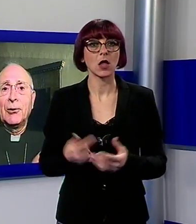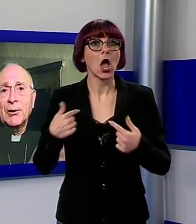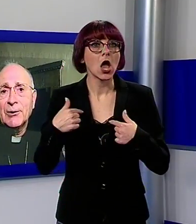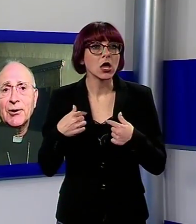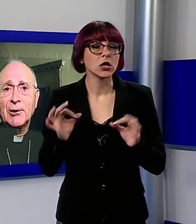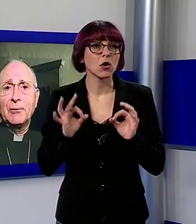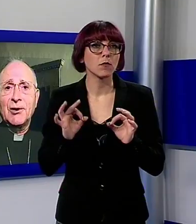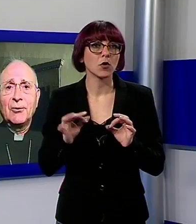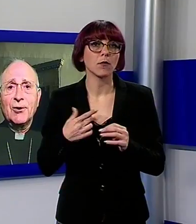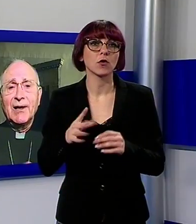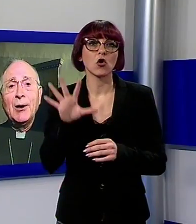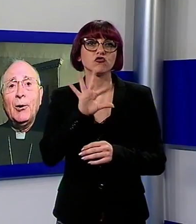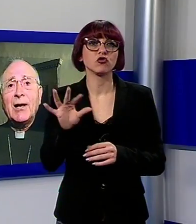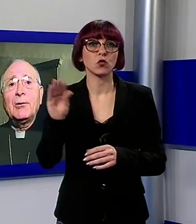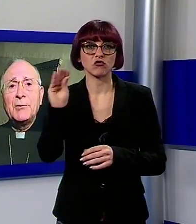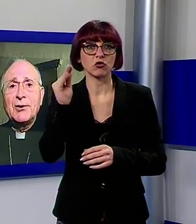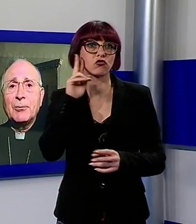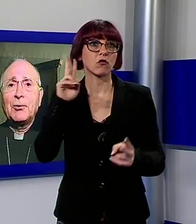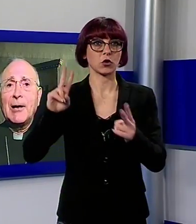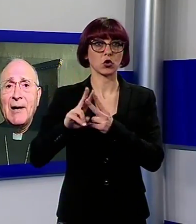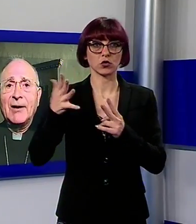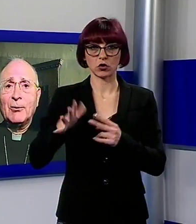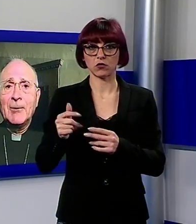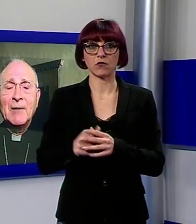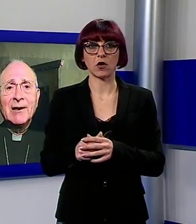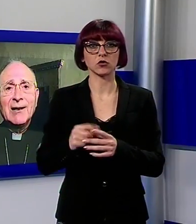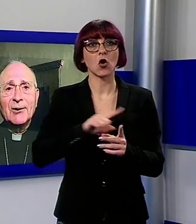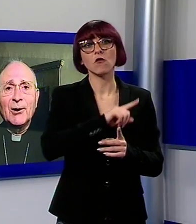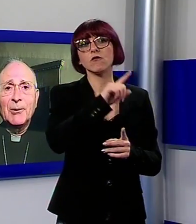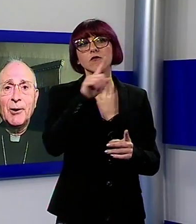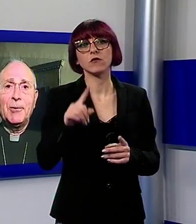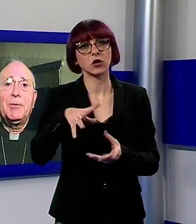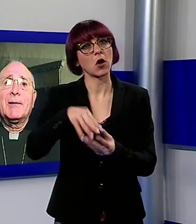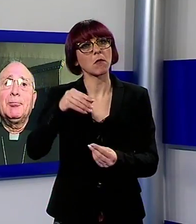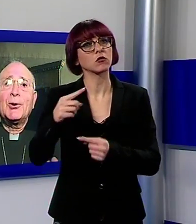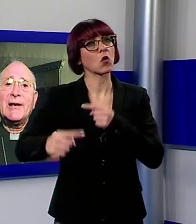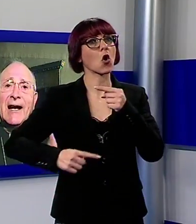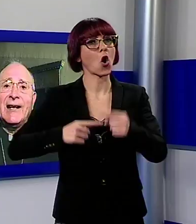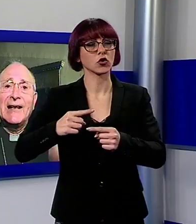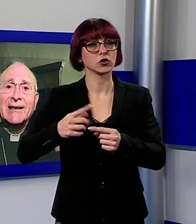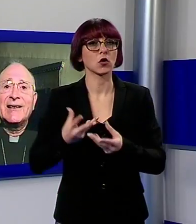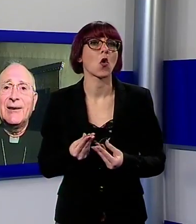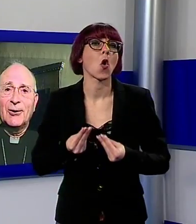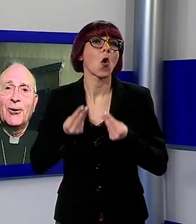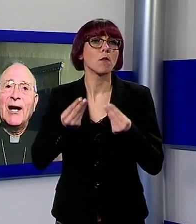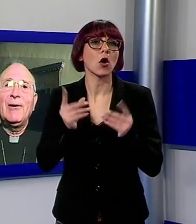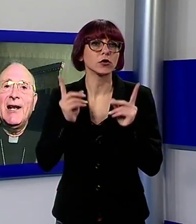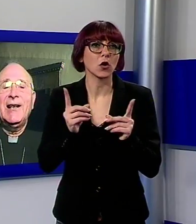ho incontrato circa 500 giovani. Ora ricomincio, prima Pasqua, nelle zone, proprio per portare l'antidoto ai veleni che